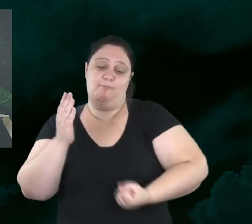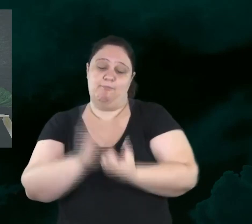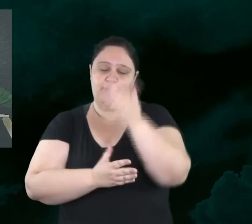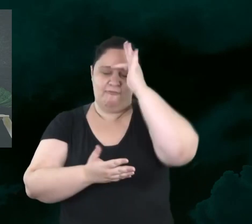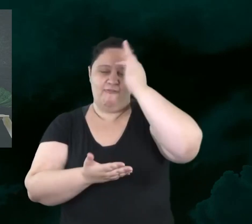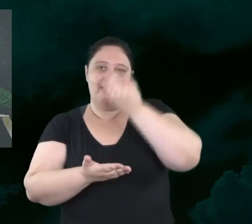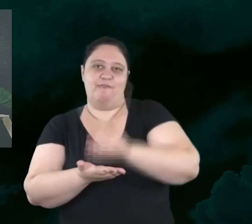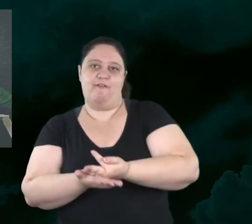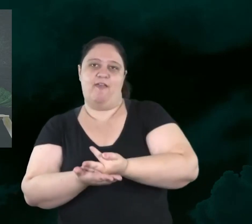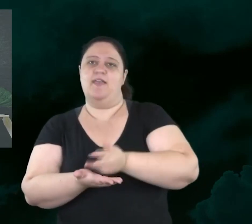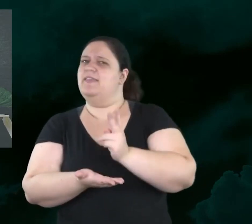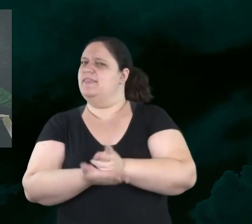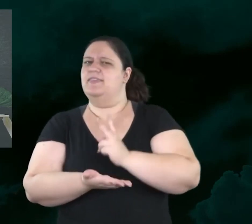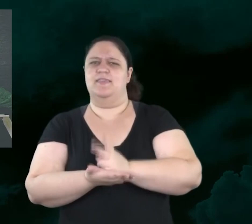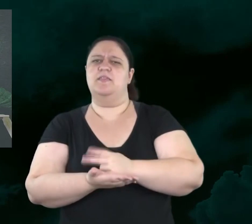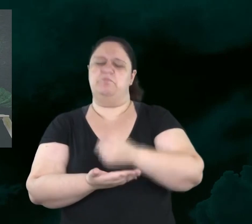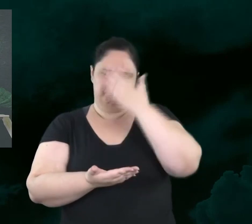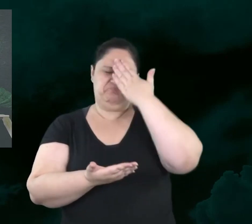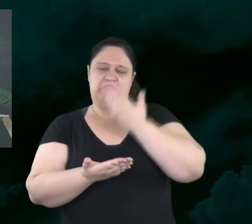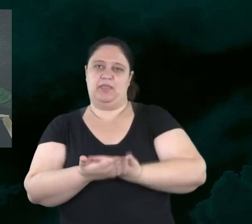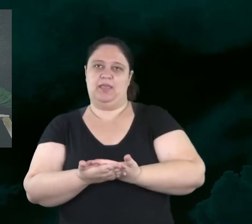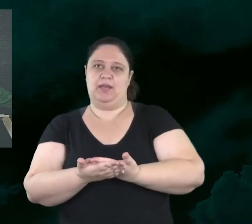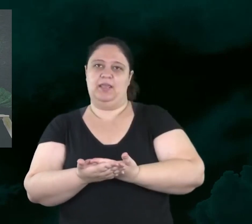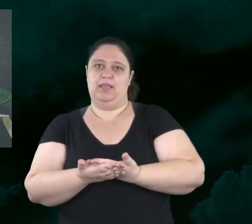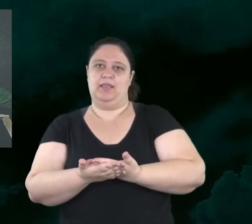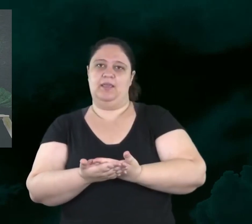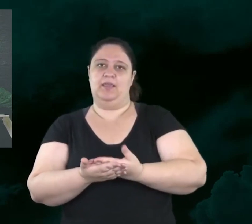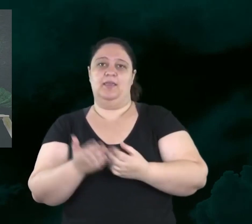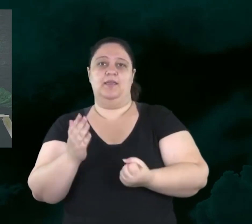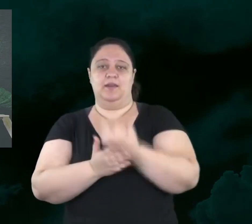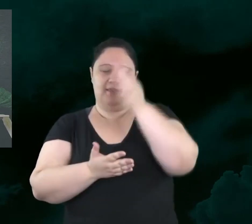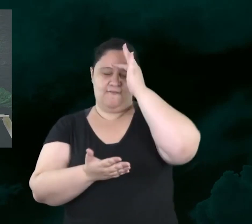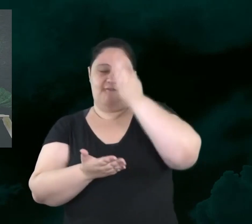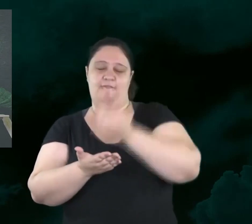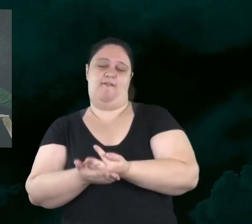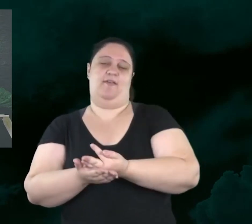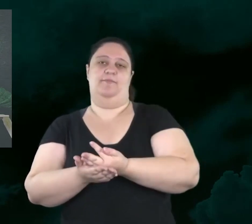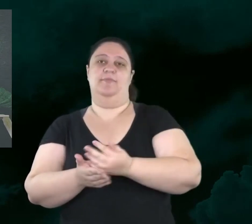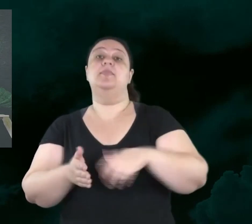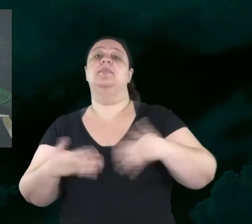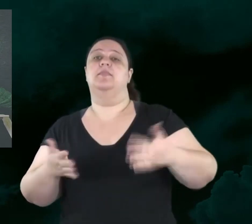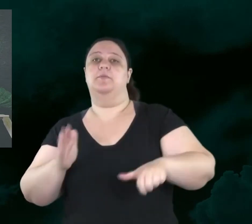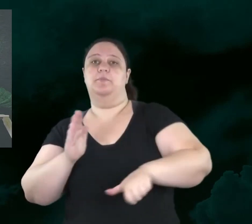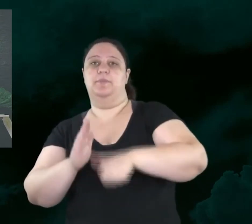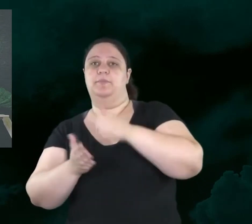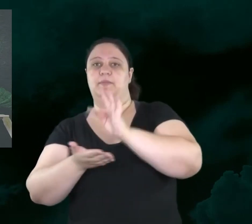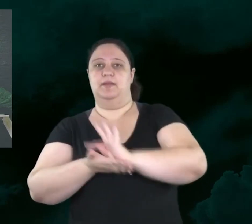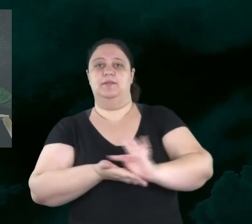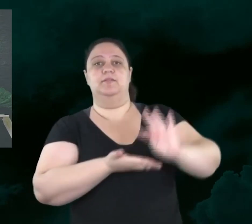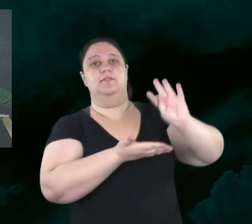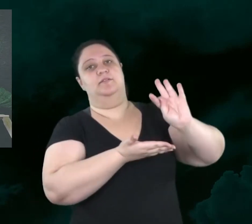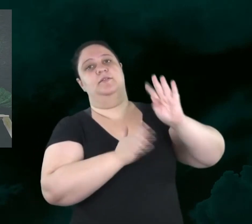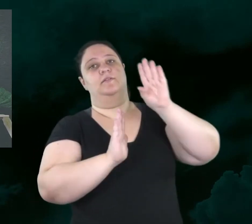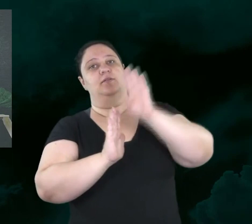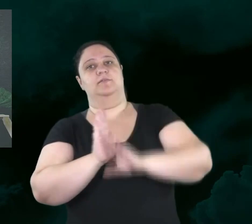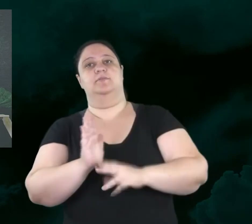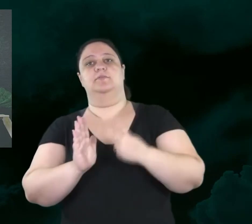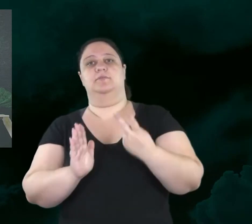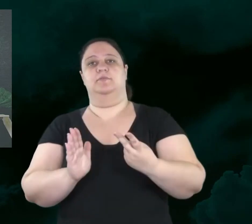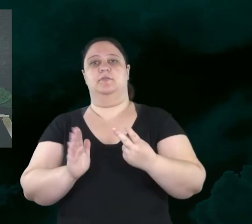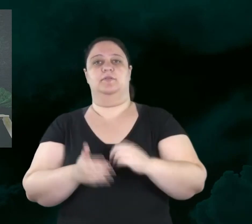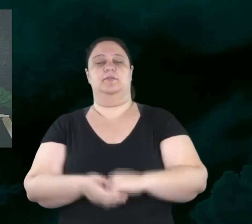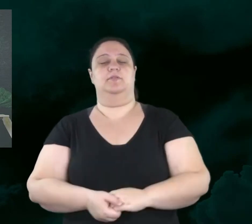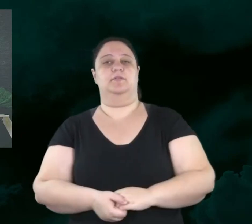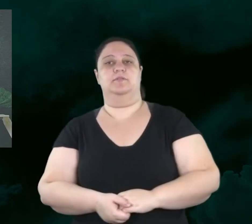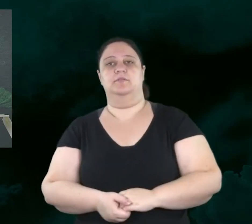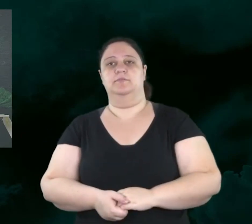algo acontece. Então, a própria 1 Tessalonicenses, né, capítulo 2,